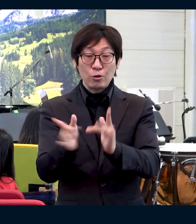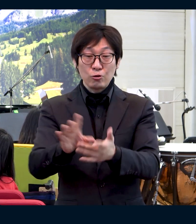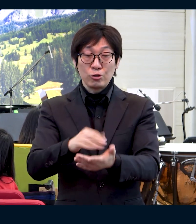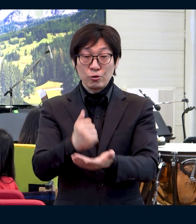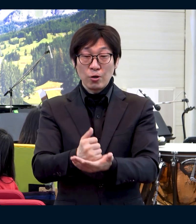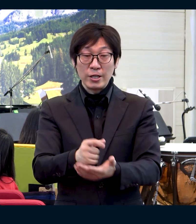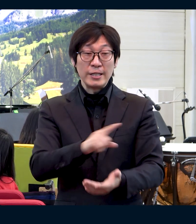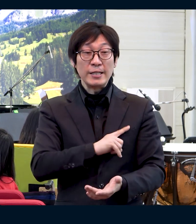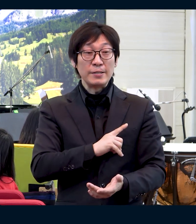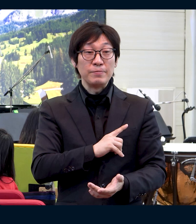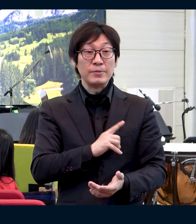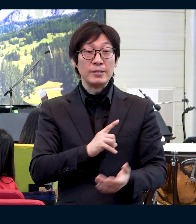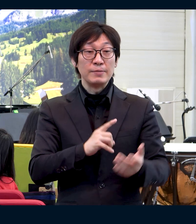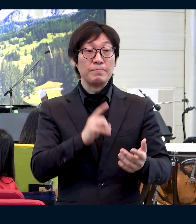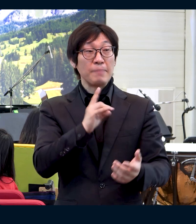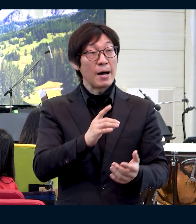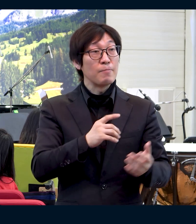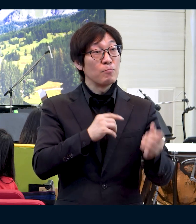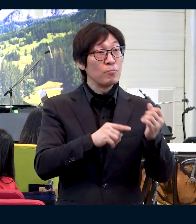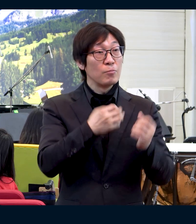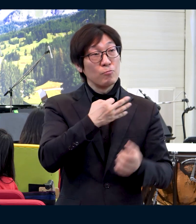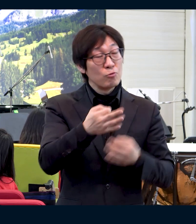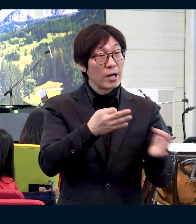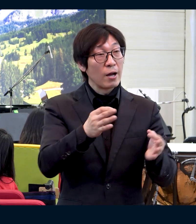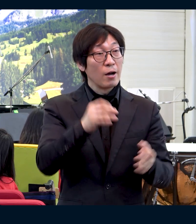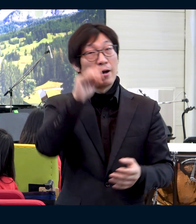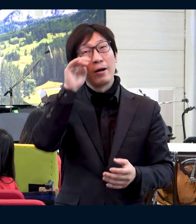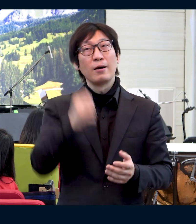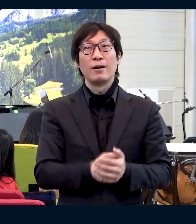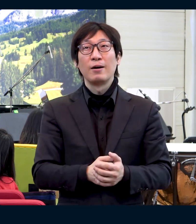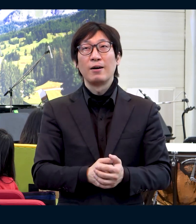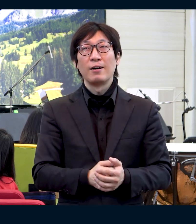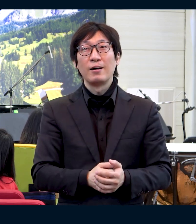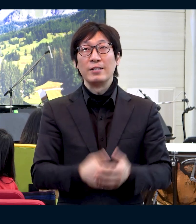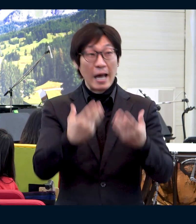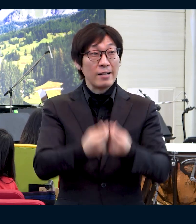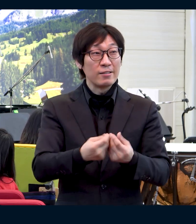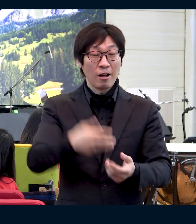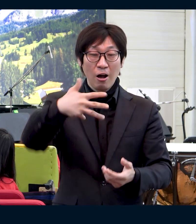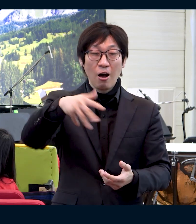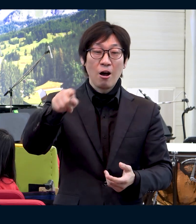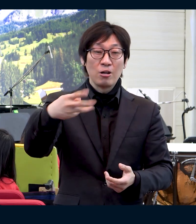철수야, 영수야 이렇게 부르는 것이 아닙니다. 누가 대답하시면